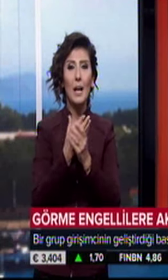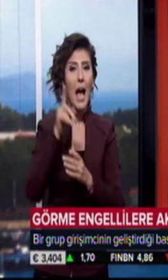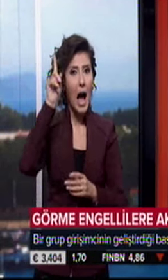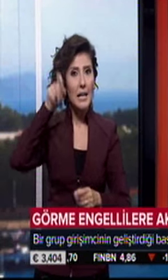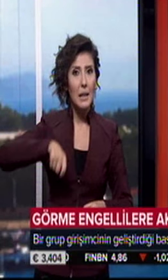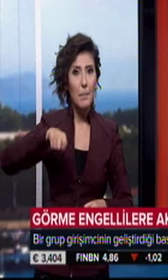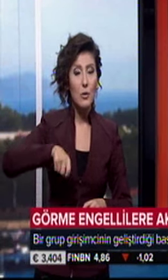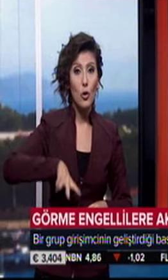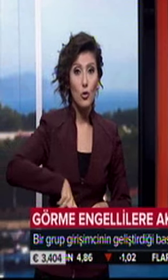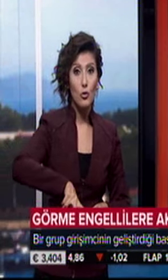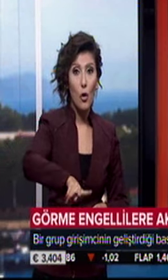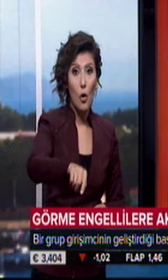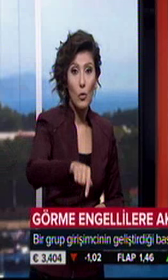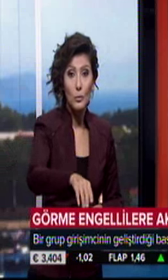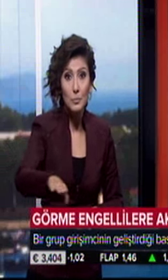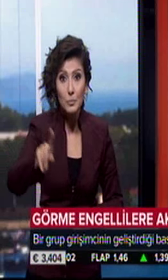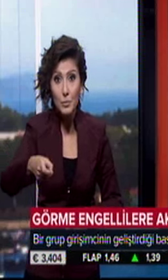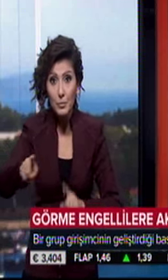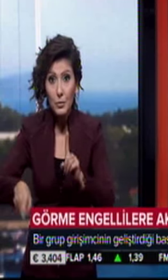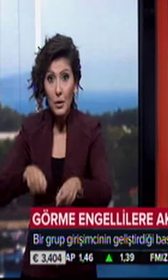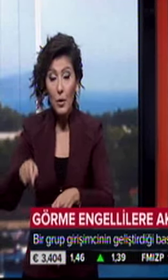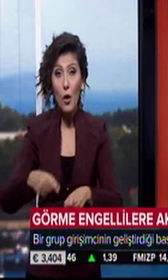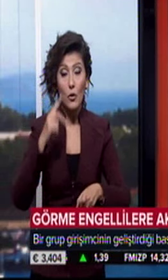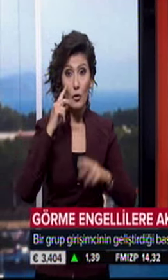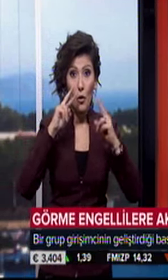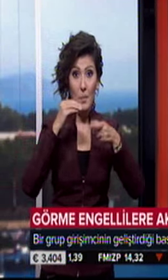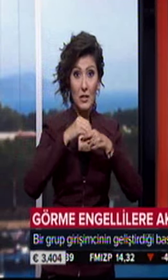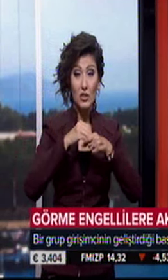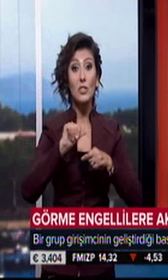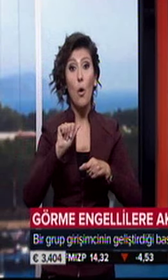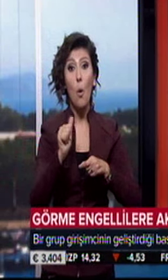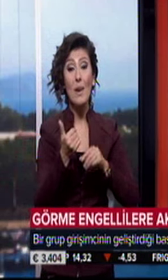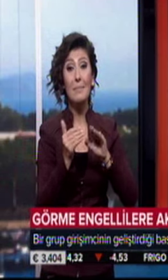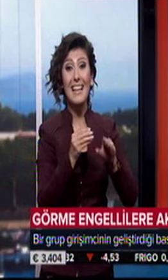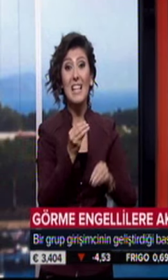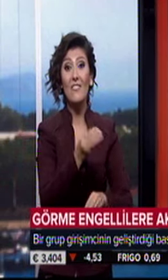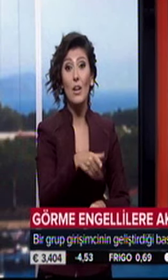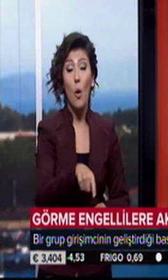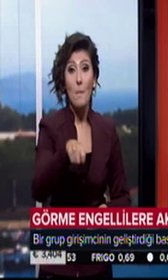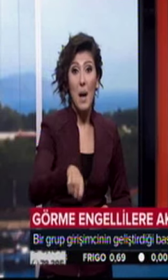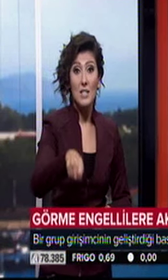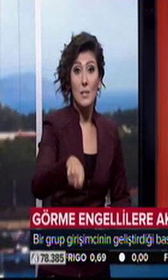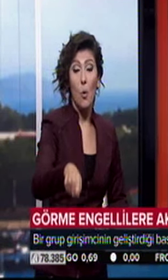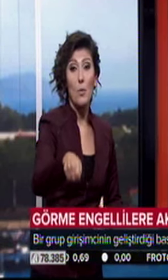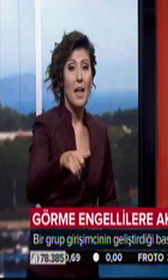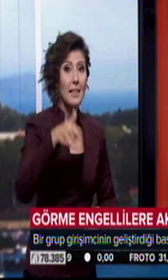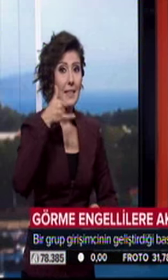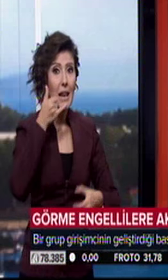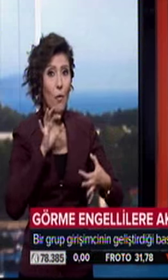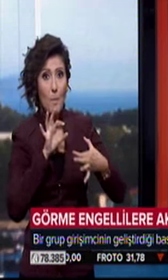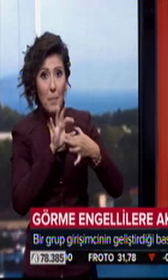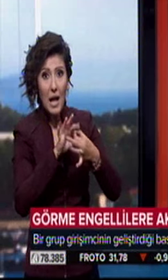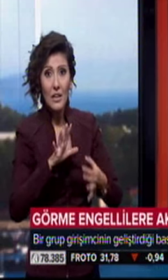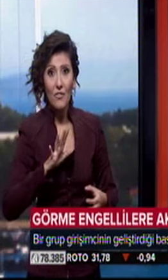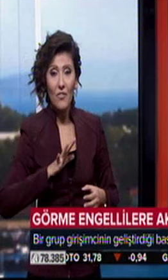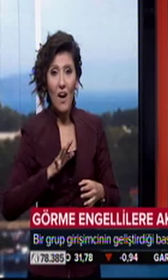yoldaki cisimleri algılıyor. Görme engelliler için önemli destek sağlayacak olan bu baston telefonla bağlantı kuruyor ve